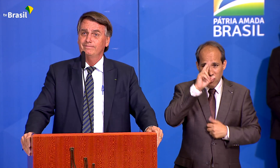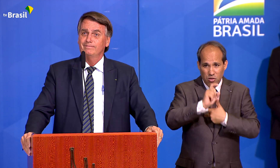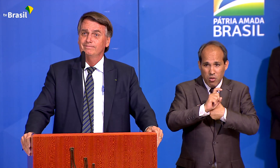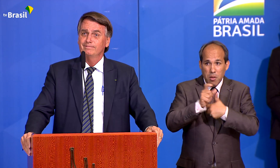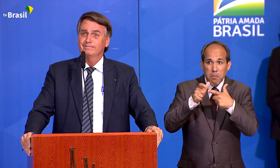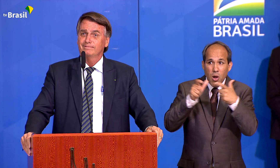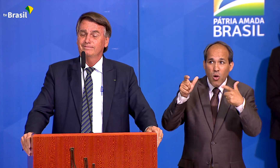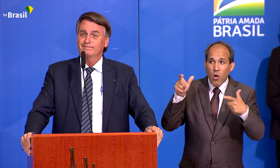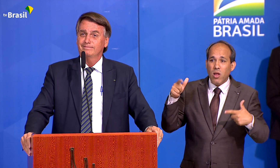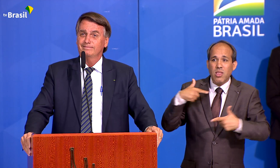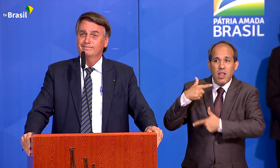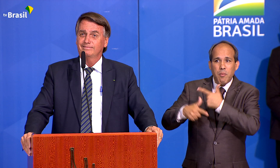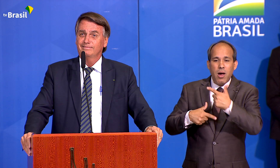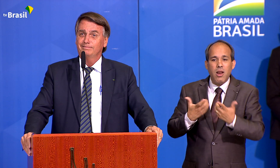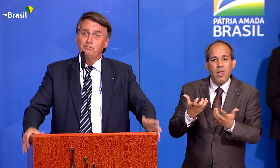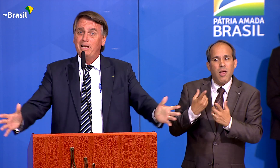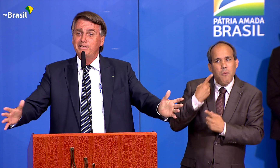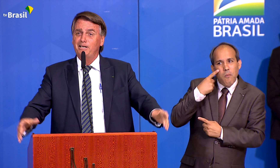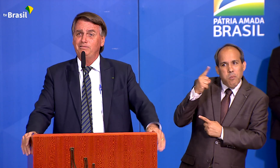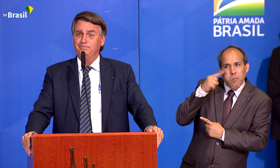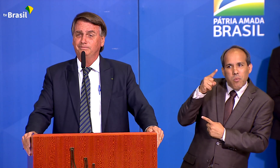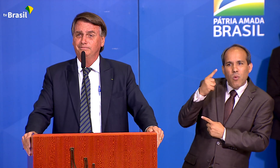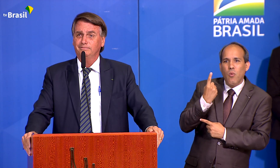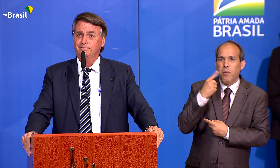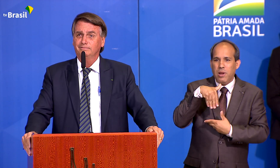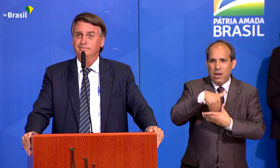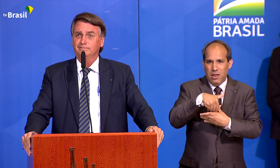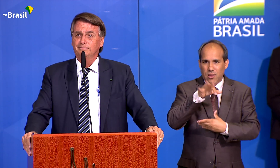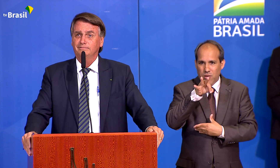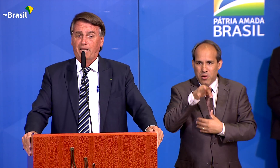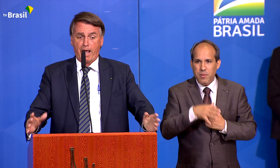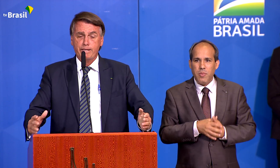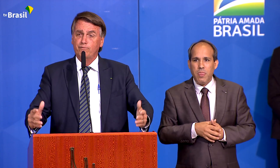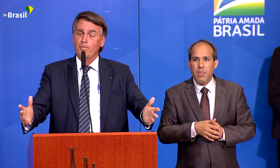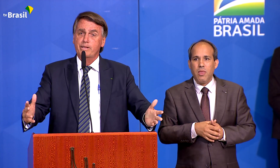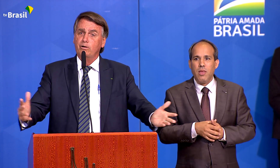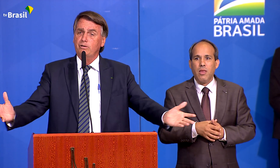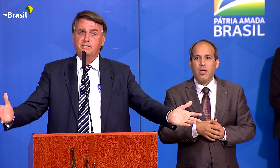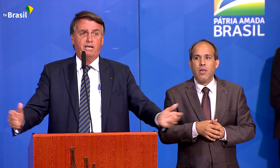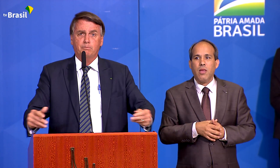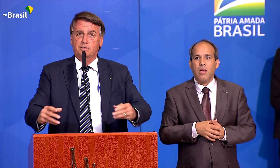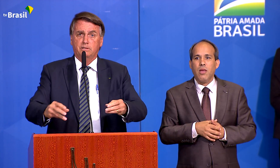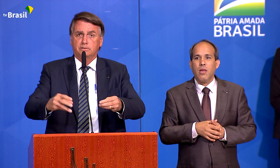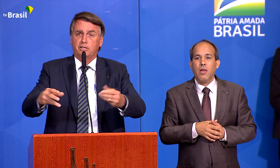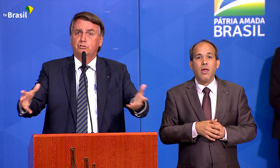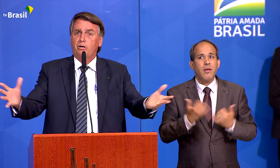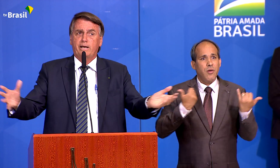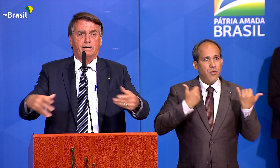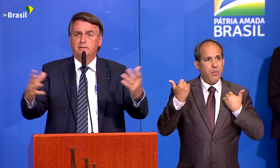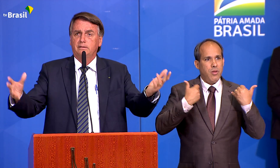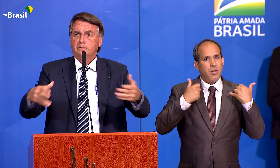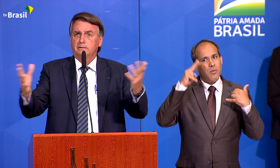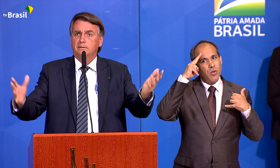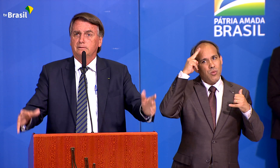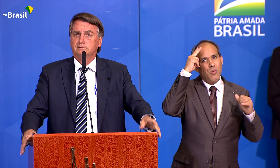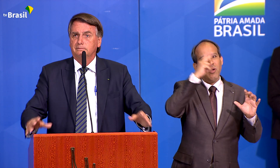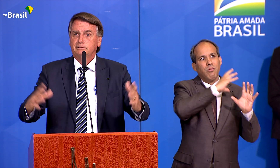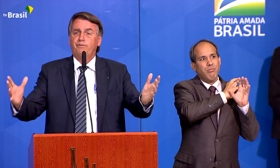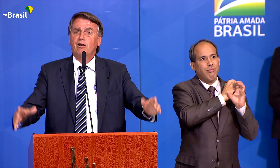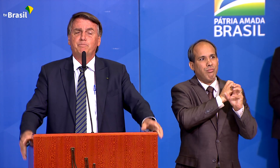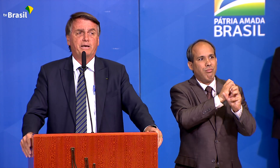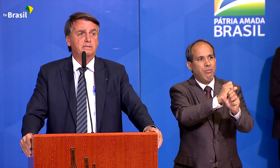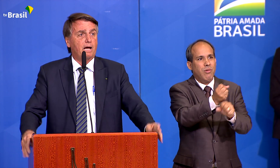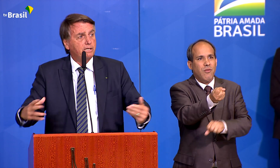fralda em uma eleição e essa informação que nós temos uma história